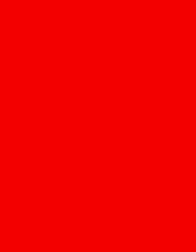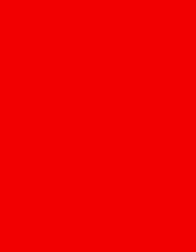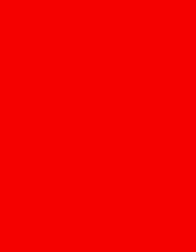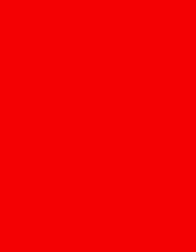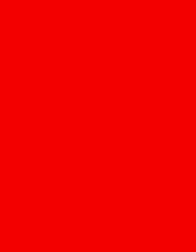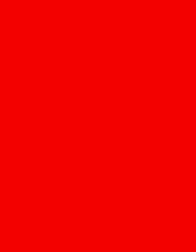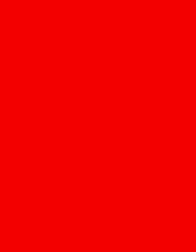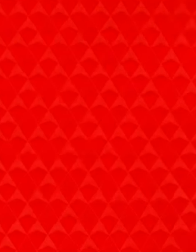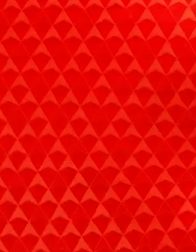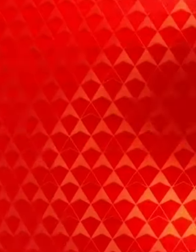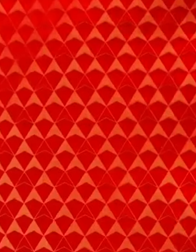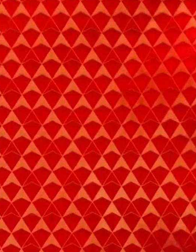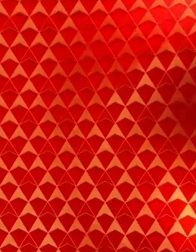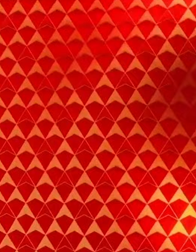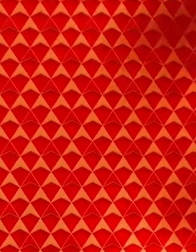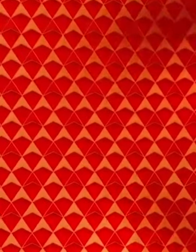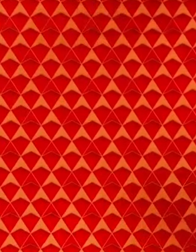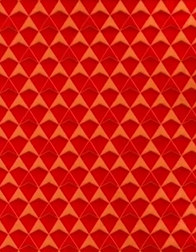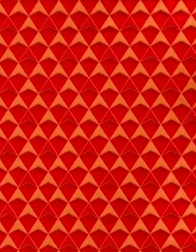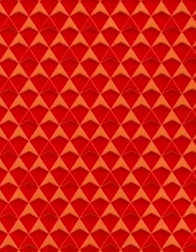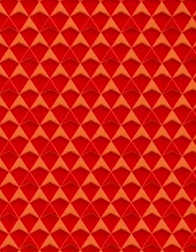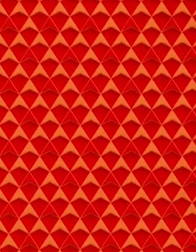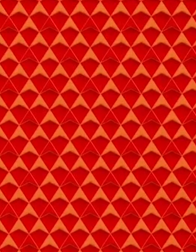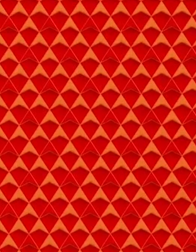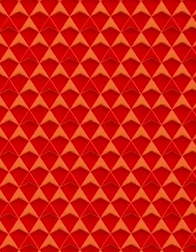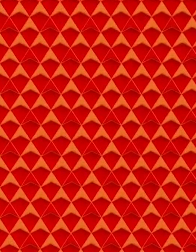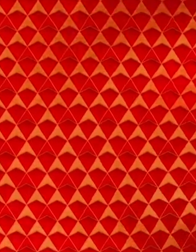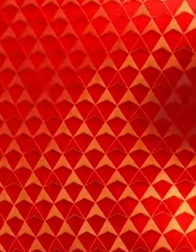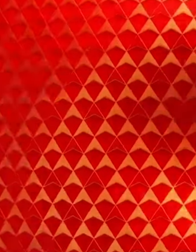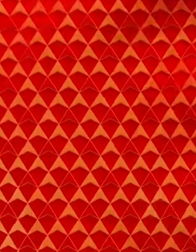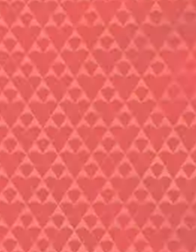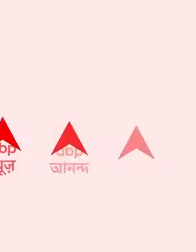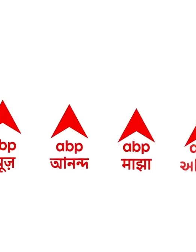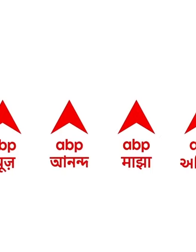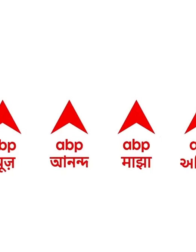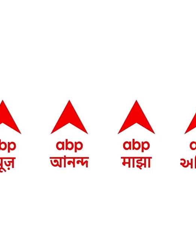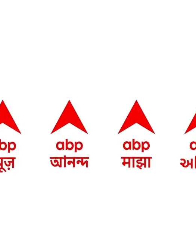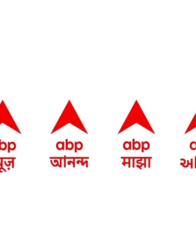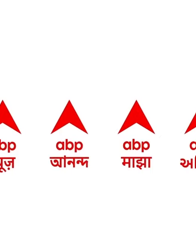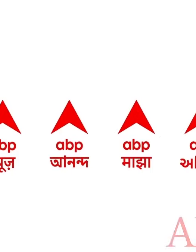एबीपी न्यूज़ आपको रखे आगे।